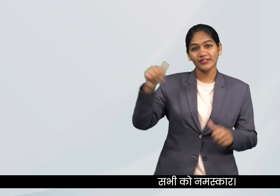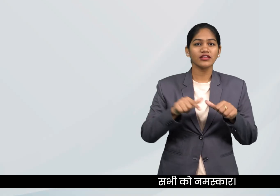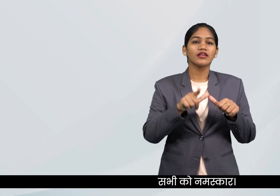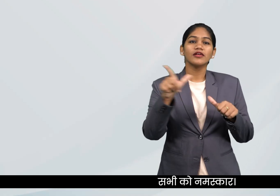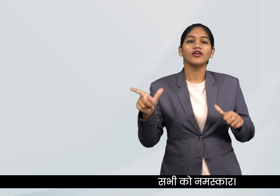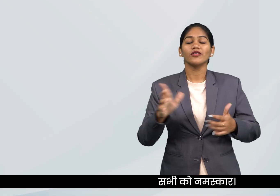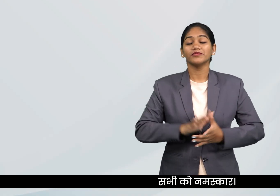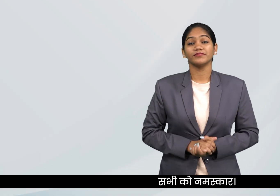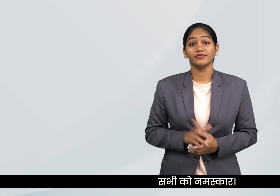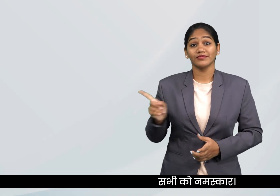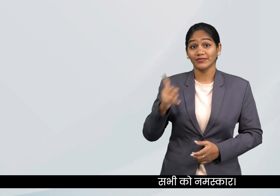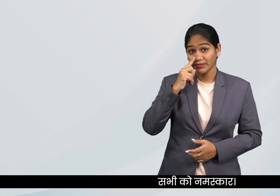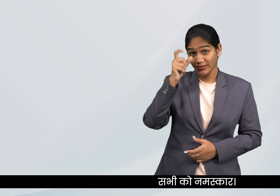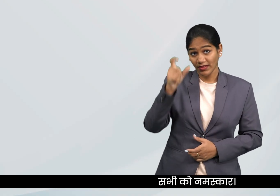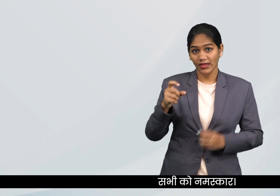सभी को नमस्कार।